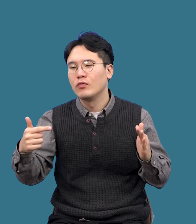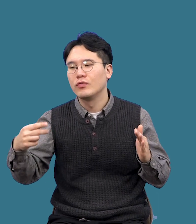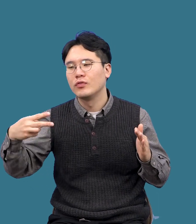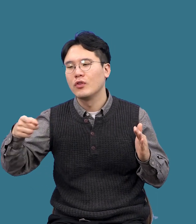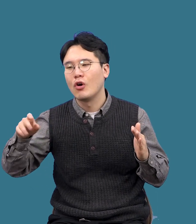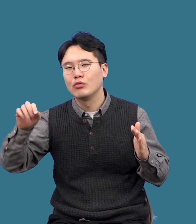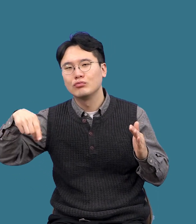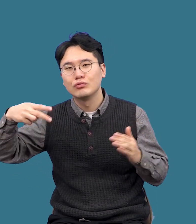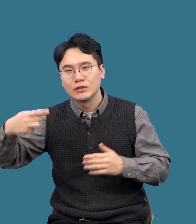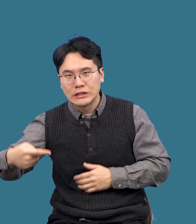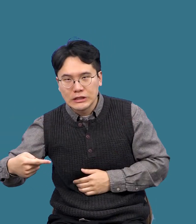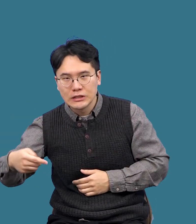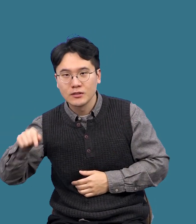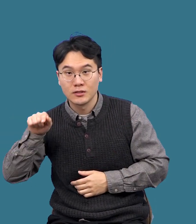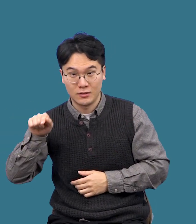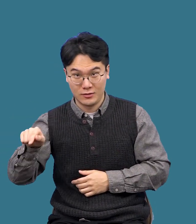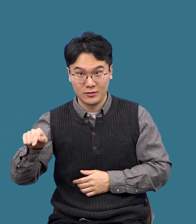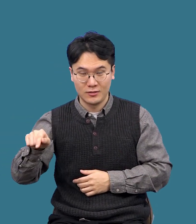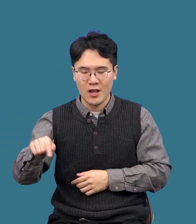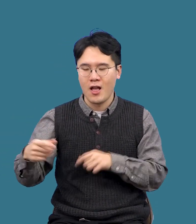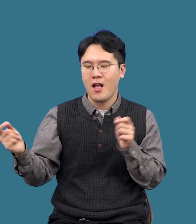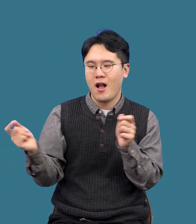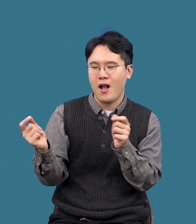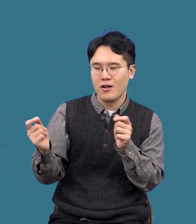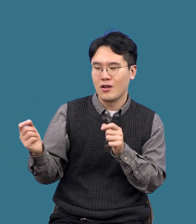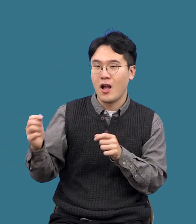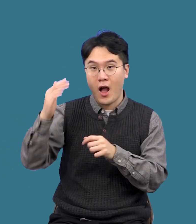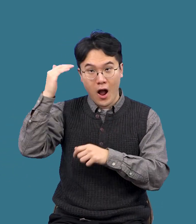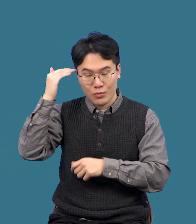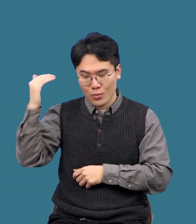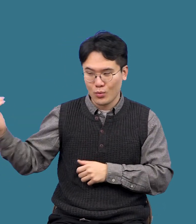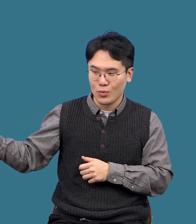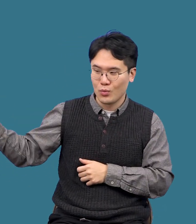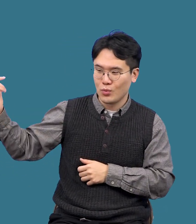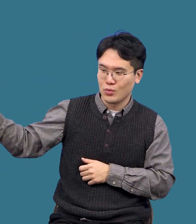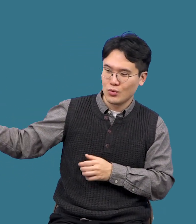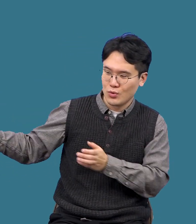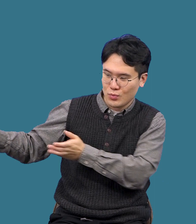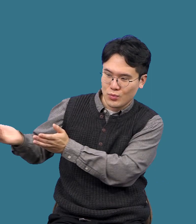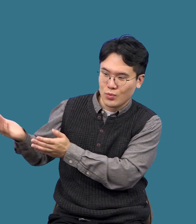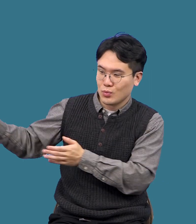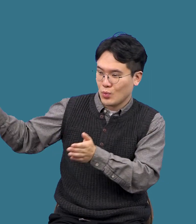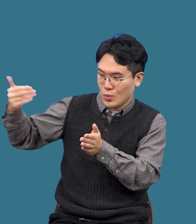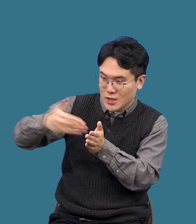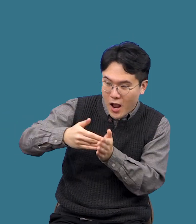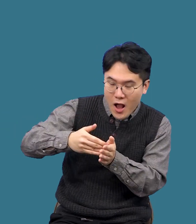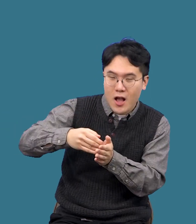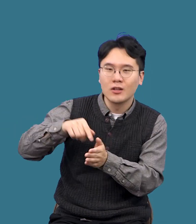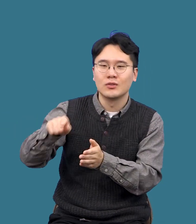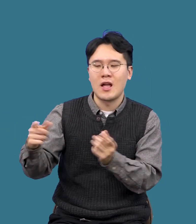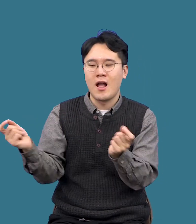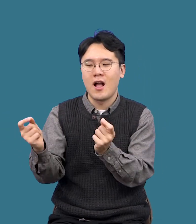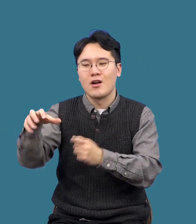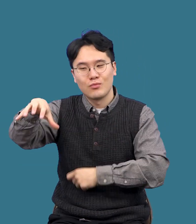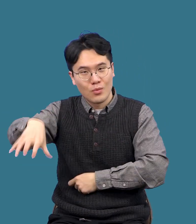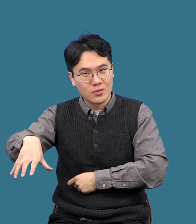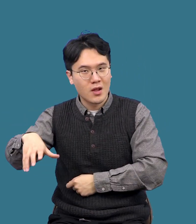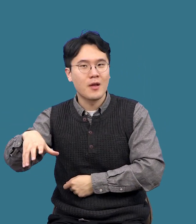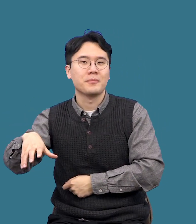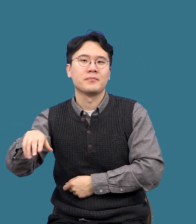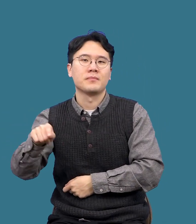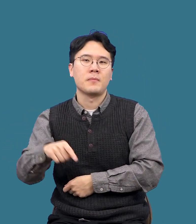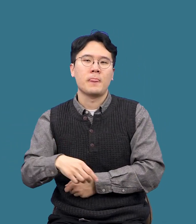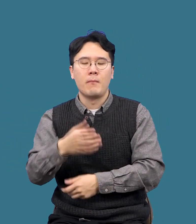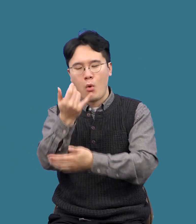다음에 아펜셀러의 학교에서 멀지 않은 똑같은 정동에 오갈 데 없는 고아들을 25명의